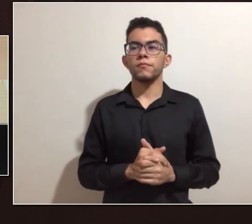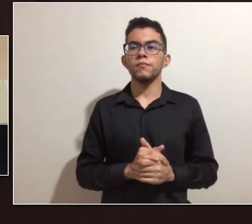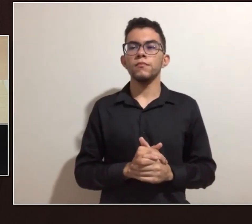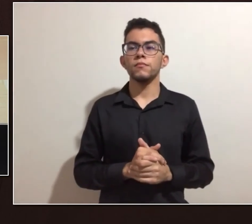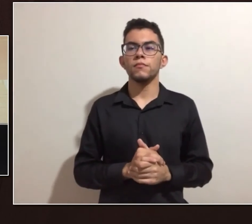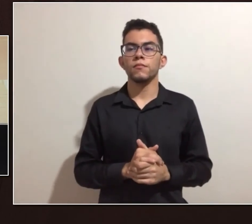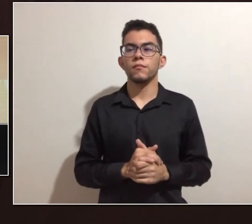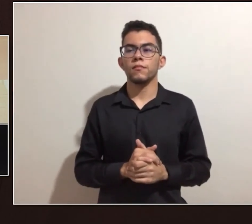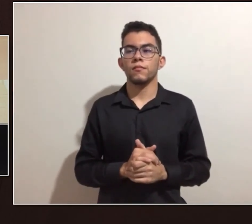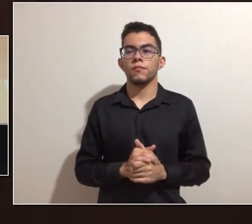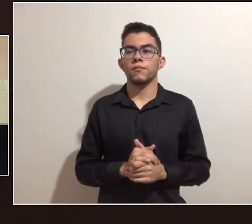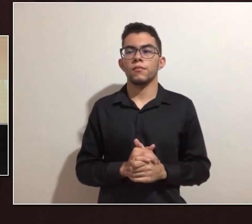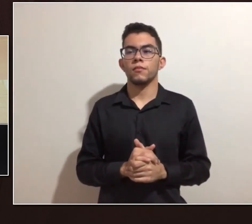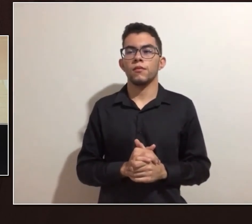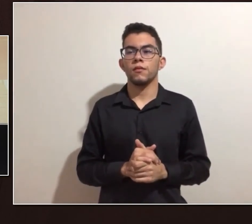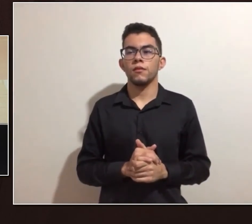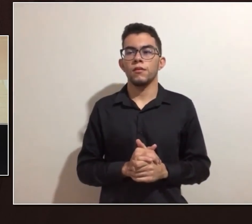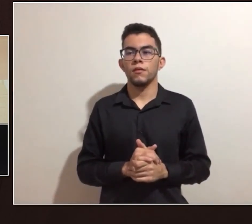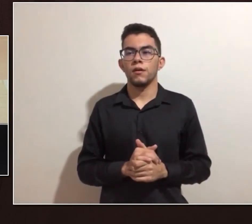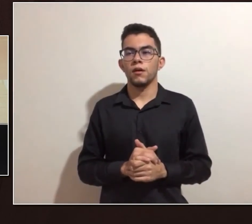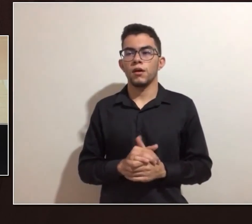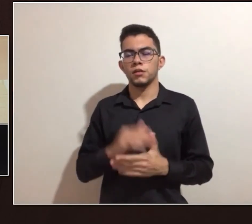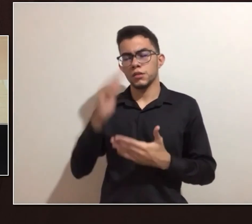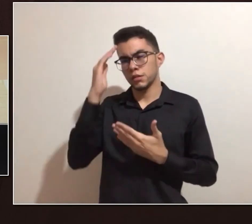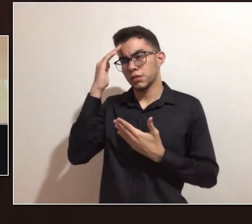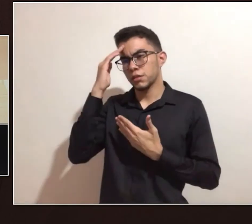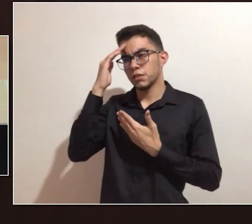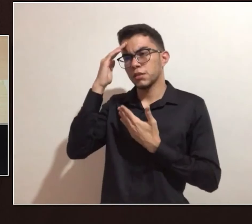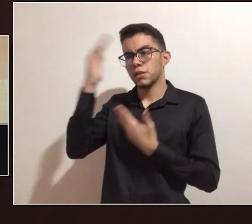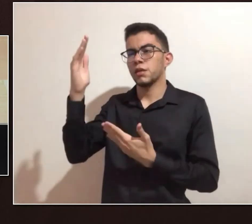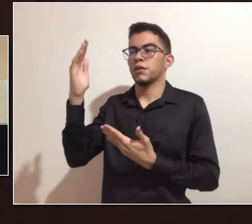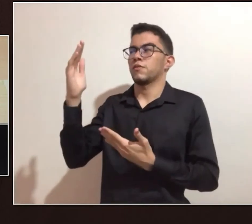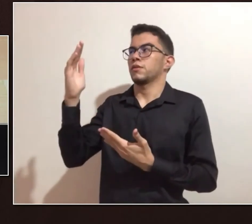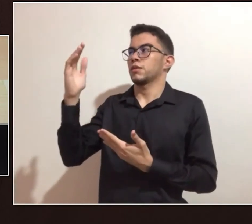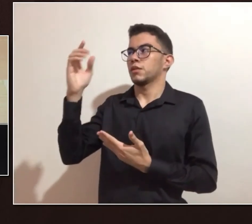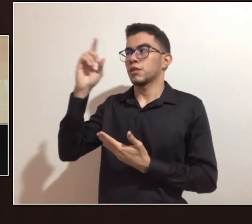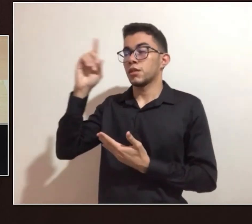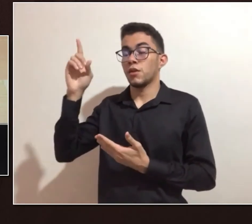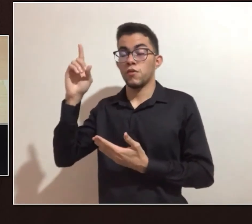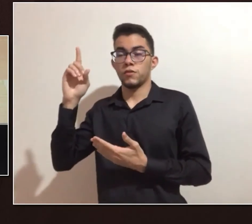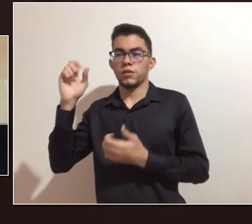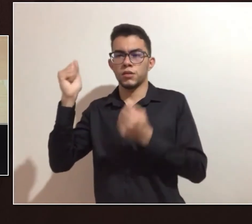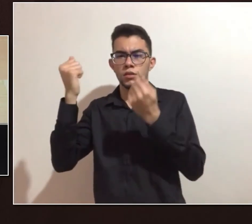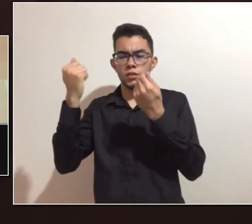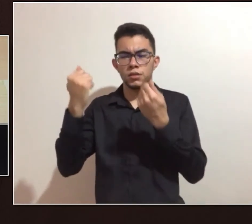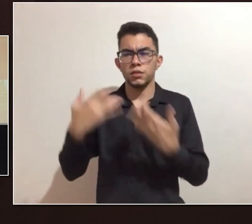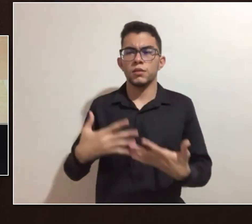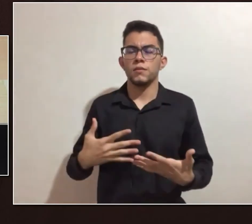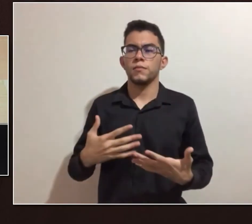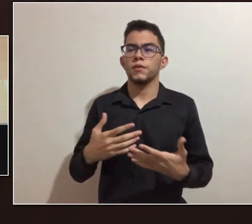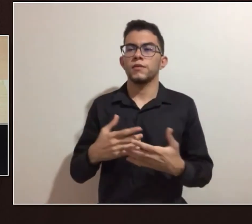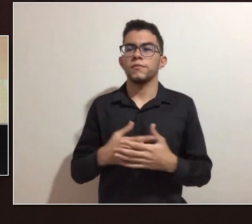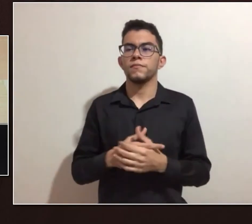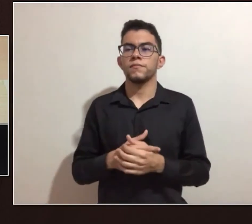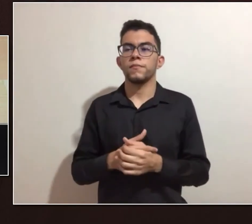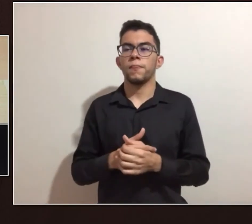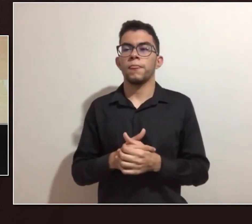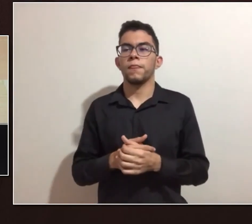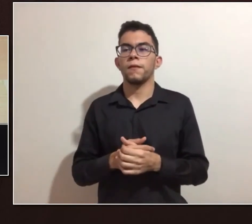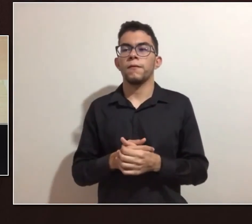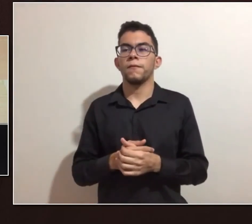fé. Graças a Deus que Paulo fala, acho que é Romanos 14, né, Ezra? Paulo fala assim, aquele